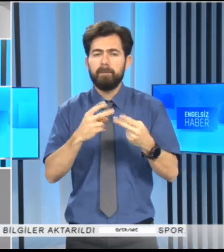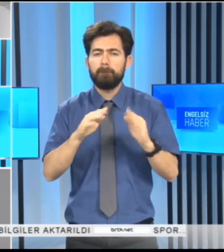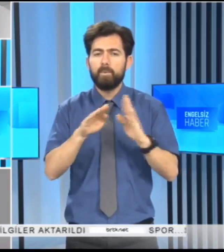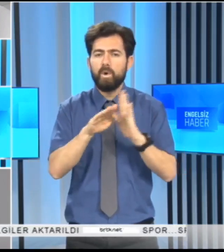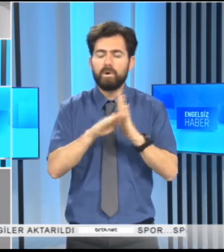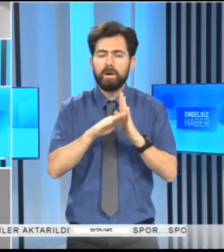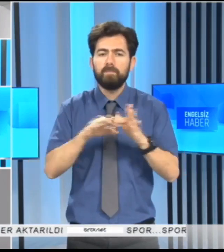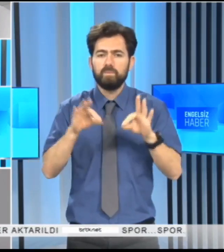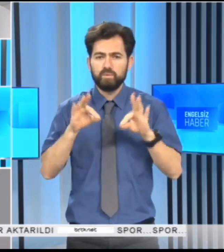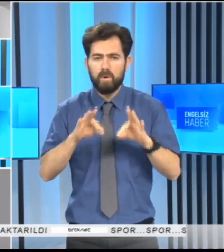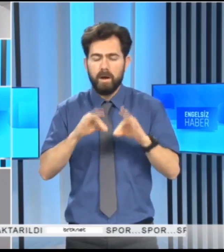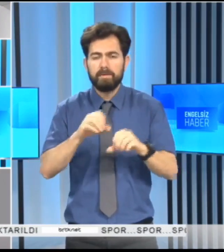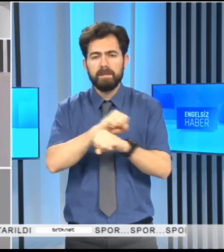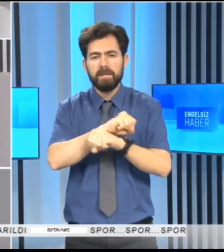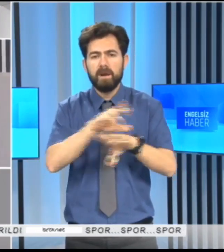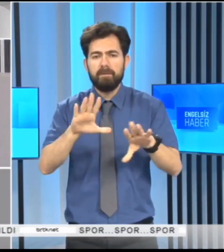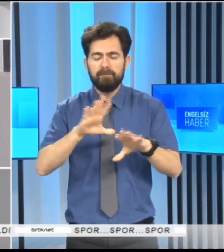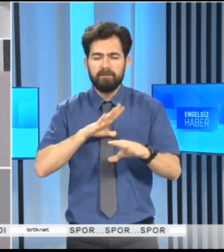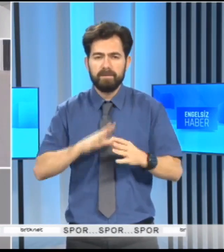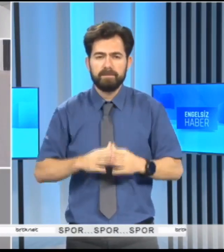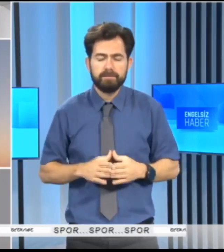tüm platformlarda.